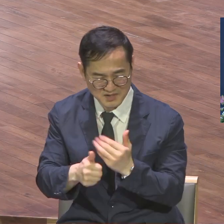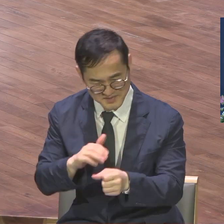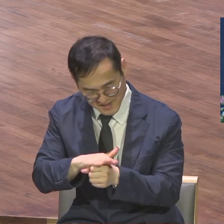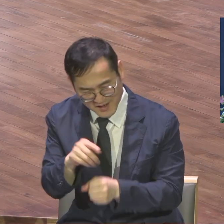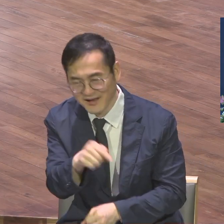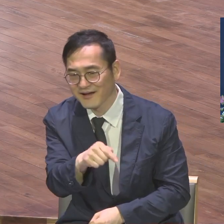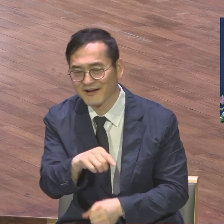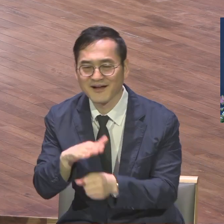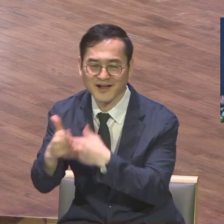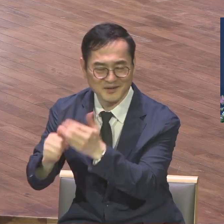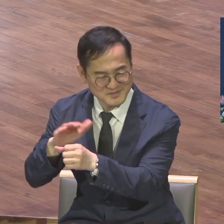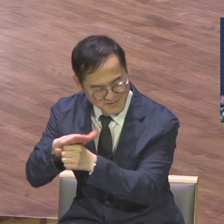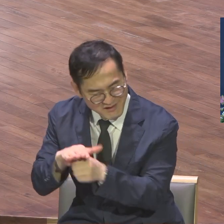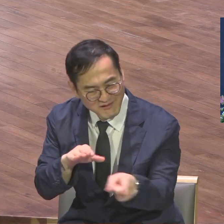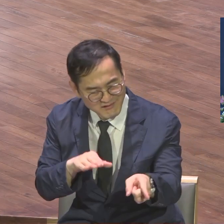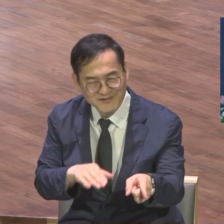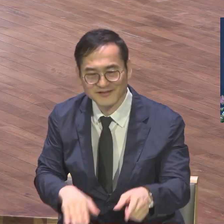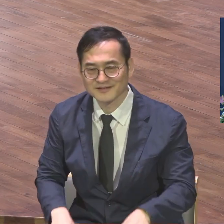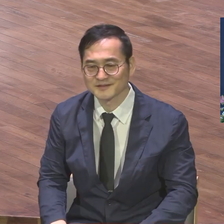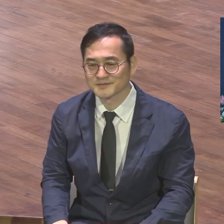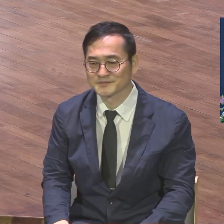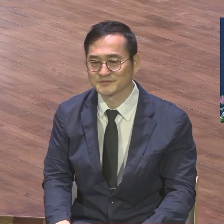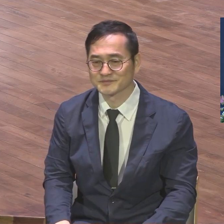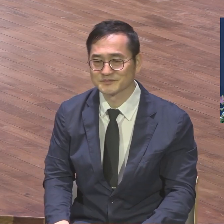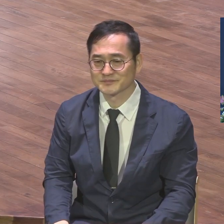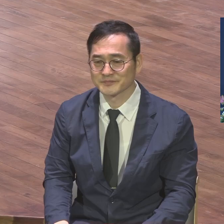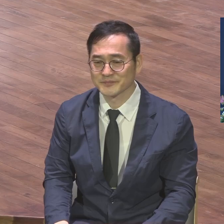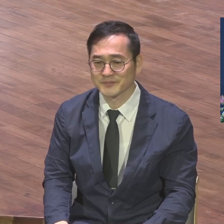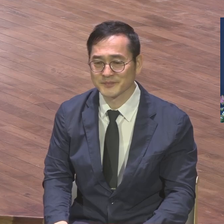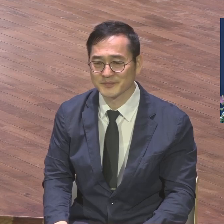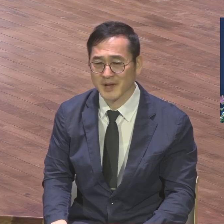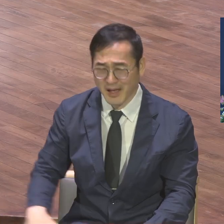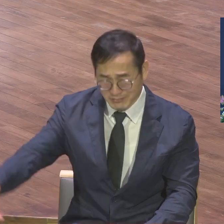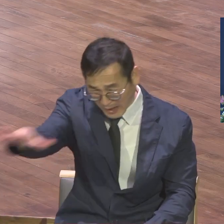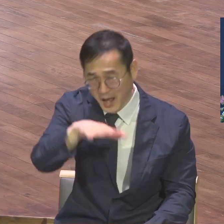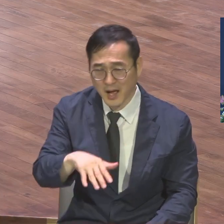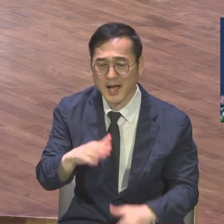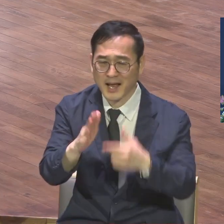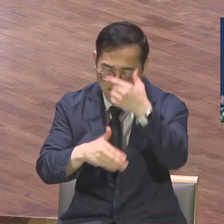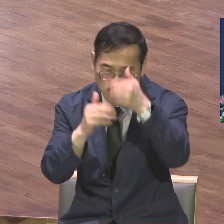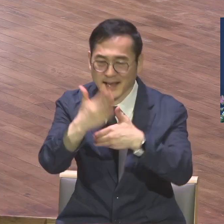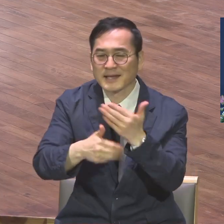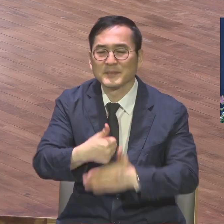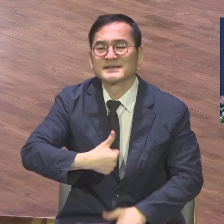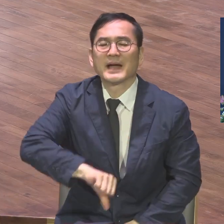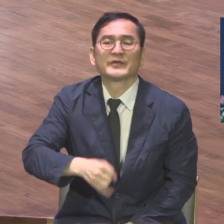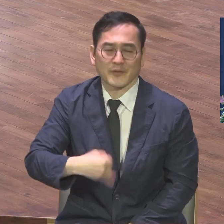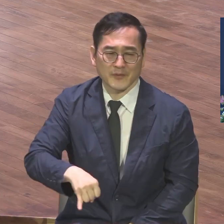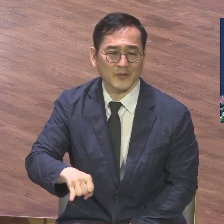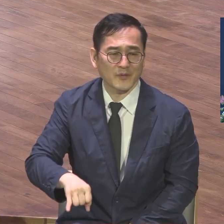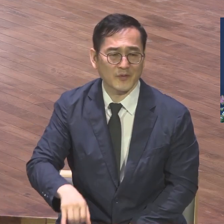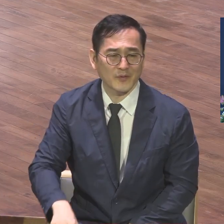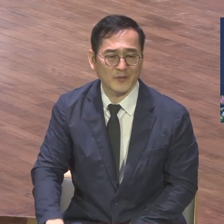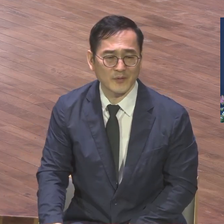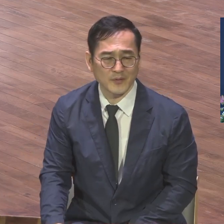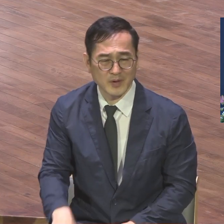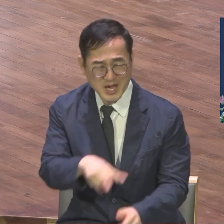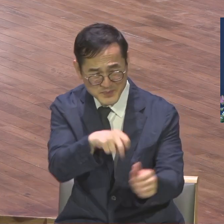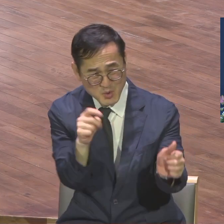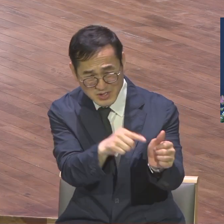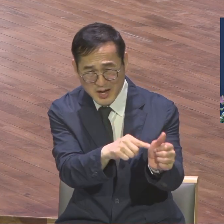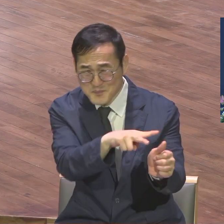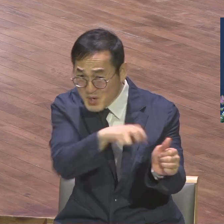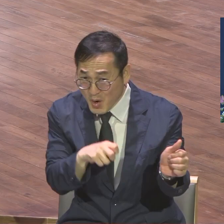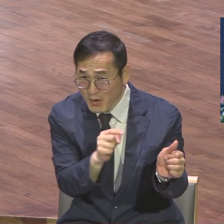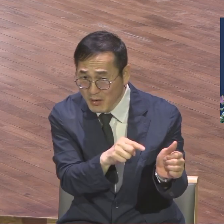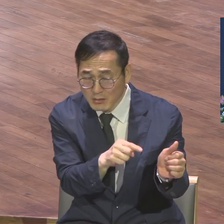하나님 자녀. 교회 나온다 하나님의 자녀예요. 맞습니까? 하나님의 자녀라니까요. 여러분 마음에 안 들어도